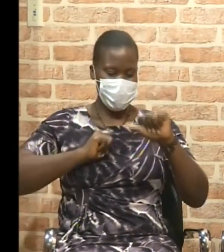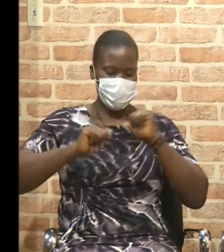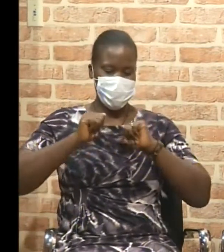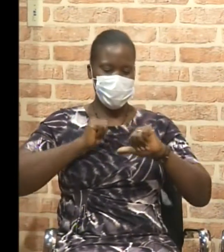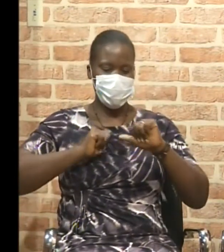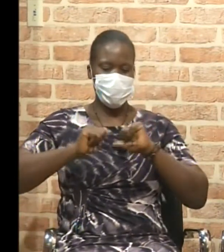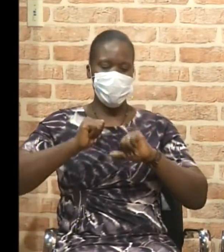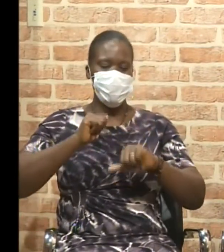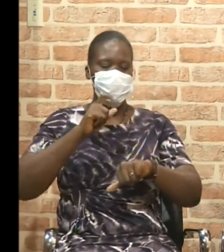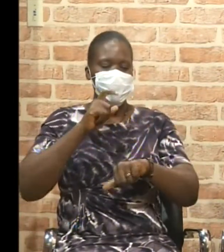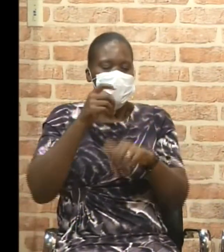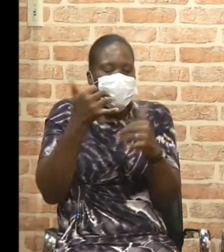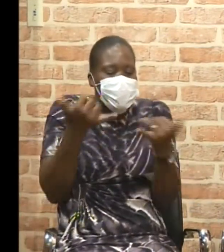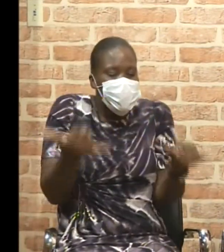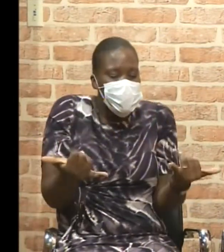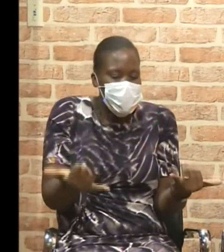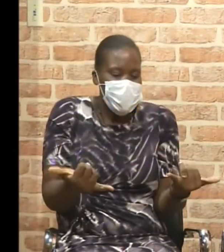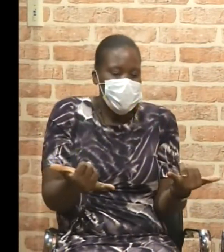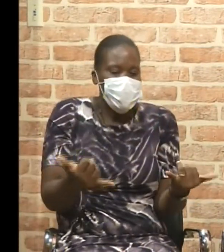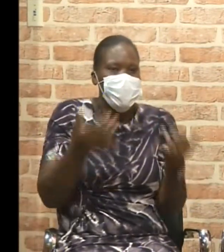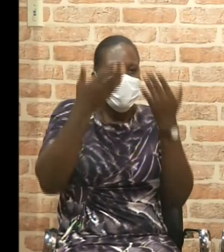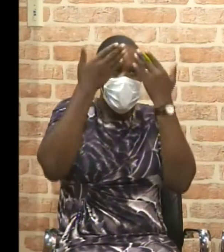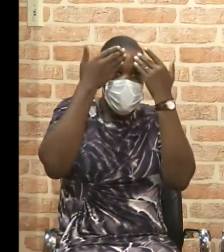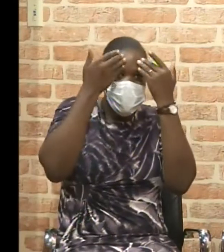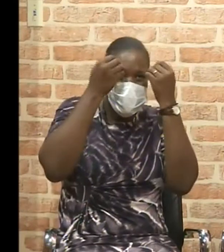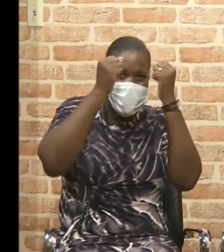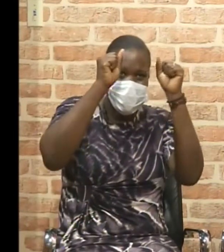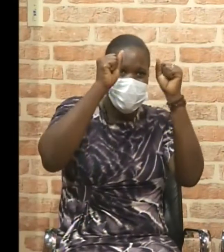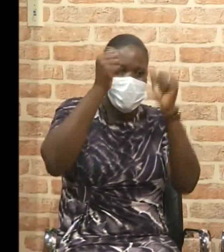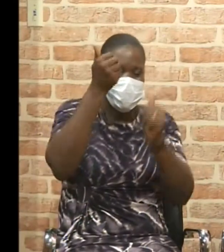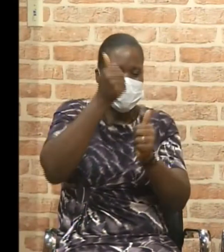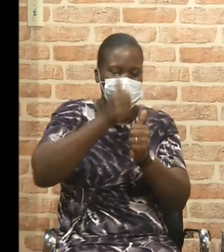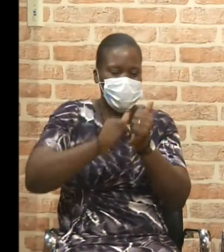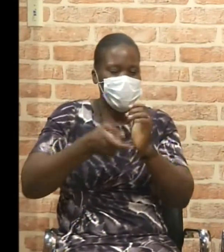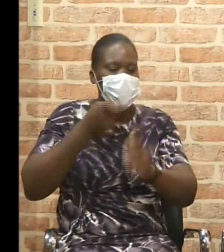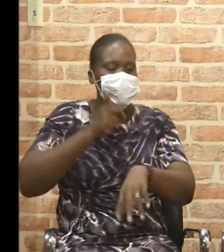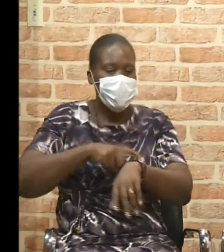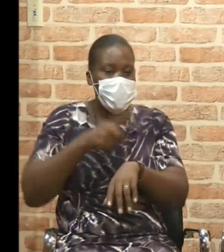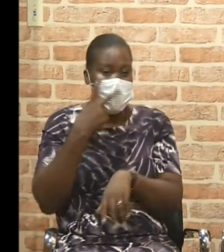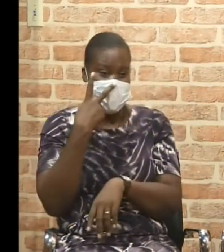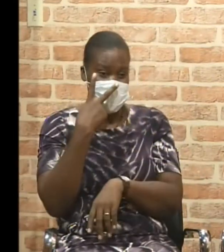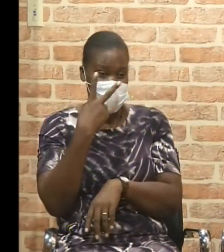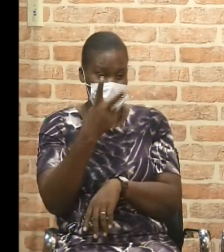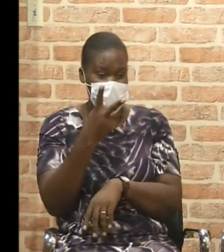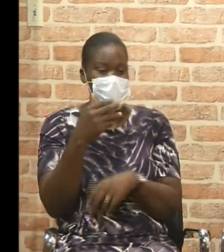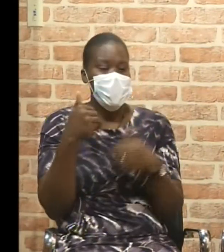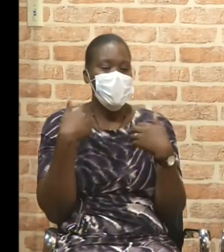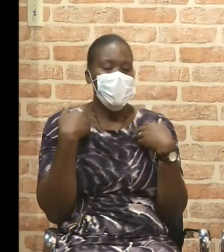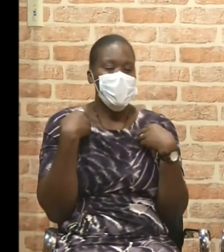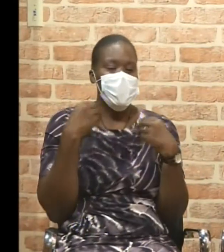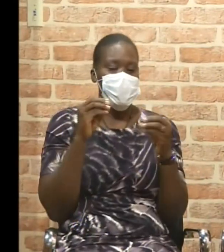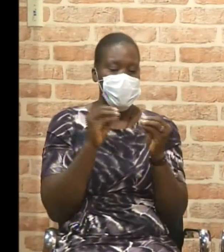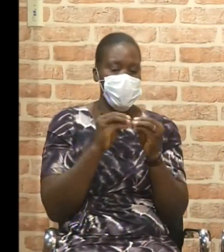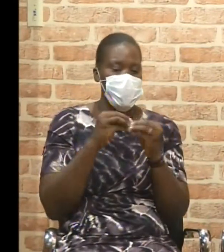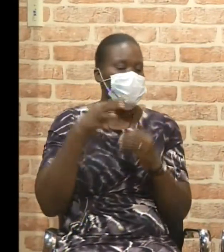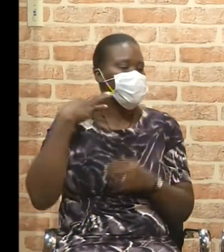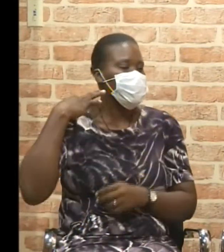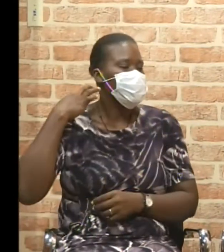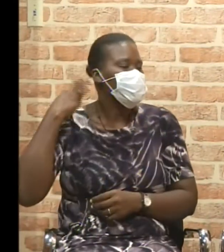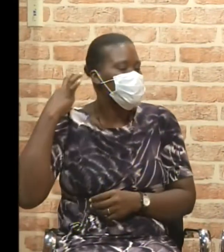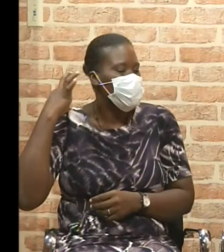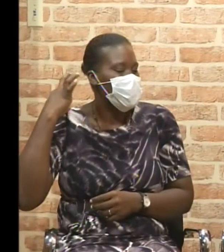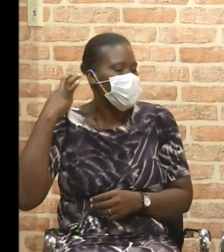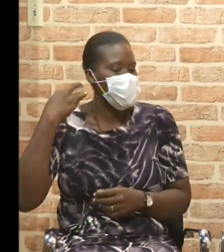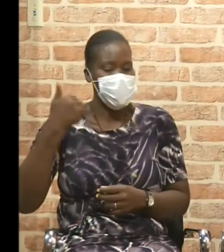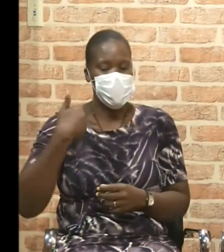réel. Donc président, justement, à chaque fois qu'elle prend la parole, on va remarquer que gagner plus de volonté qu'on est là pour